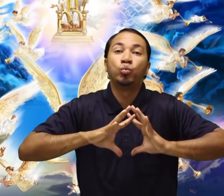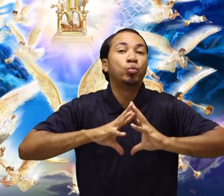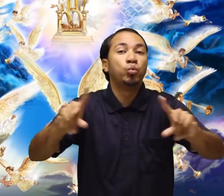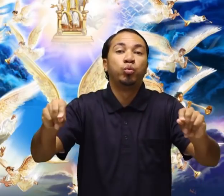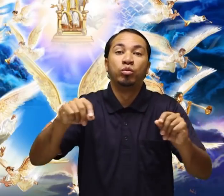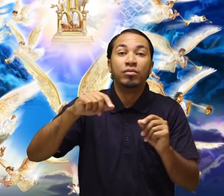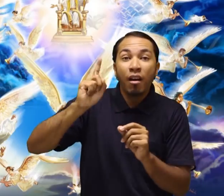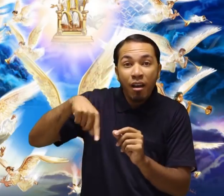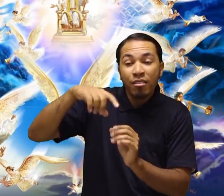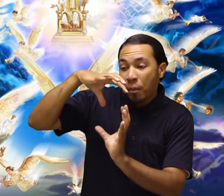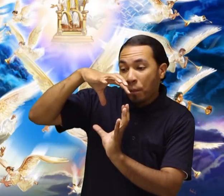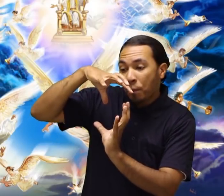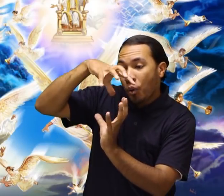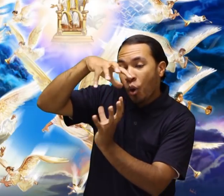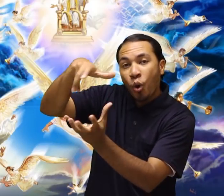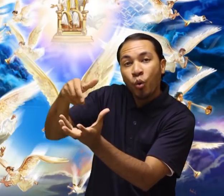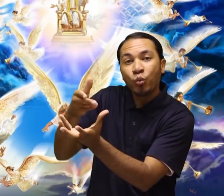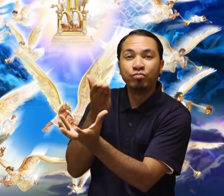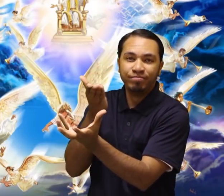antes da volta de Jesus.